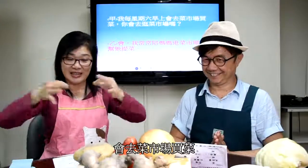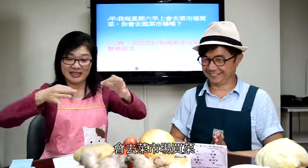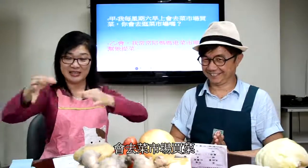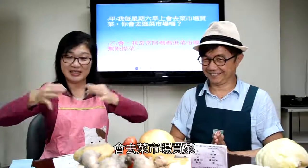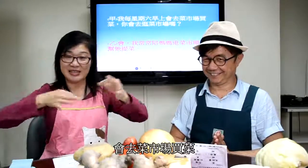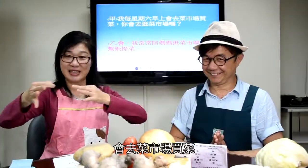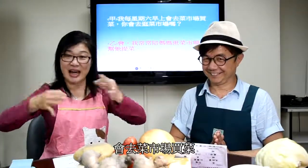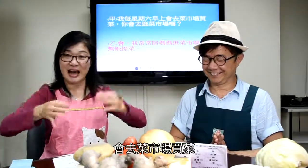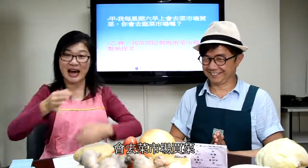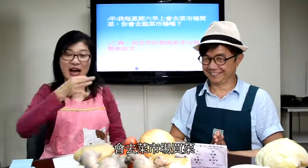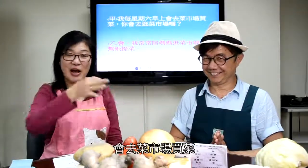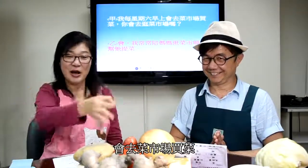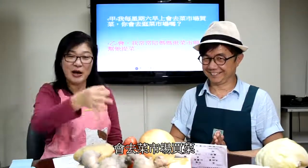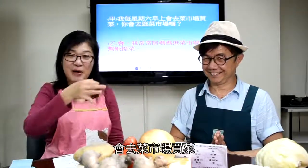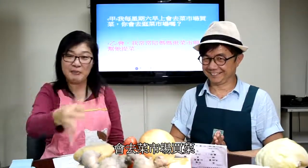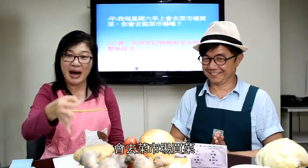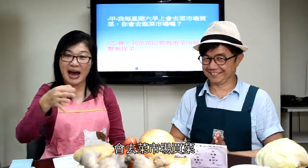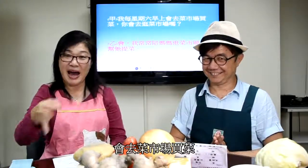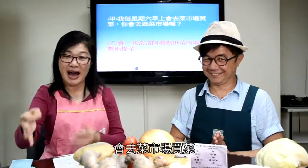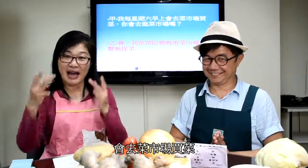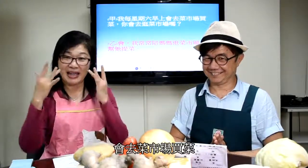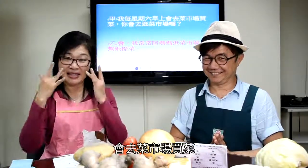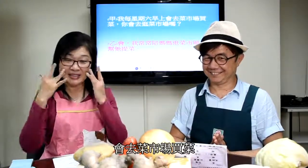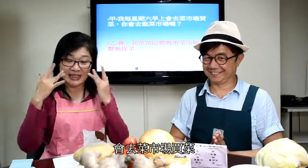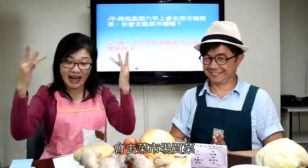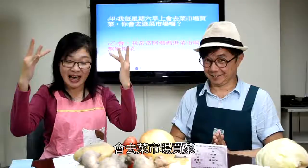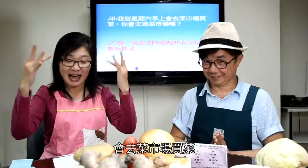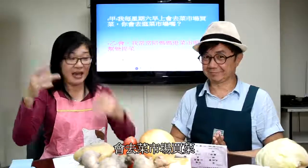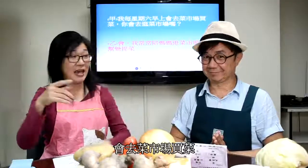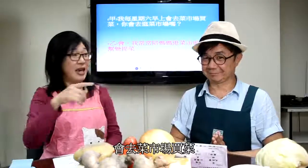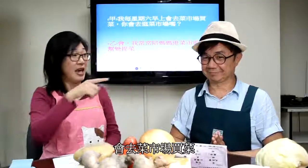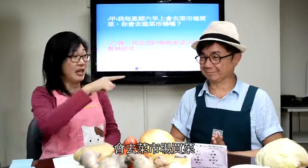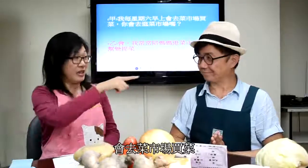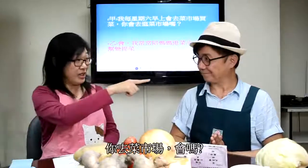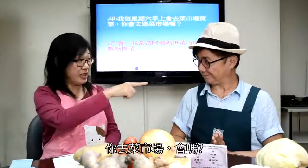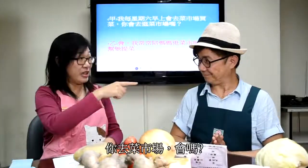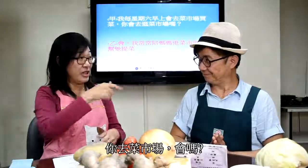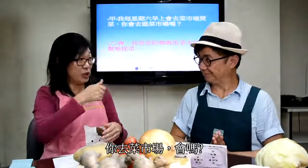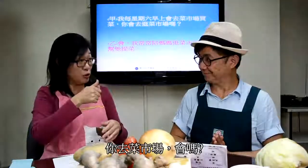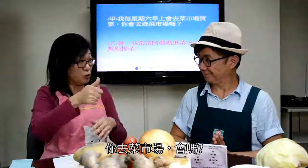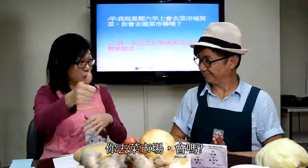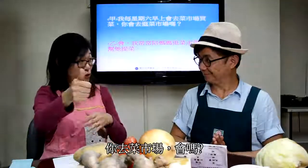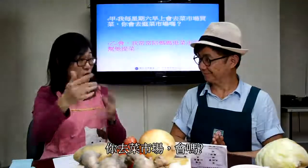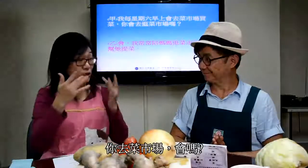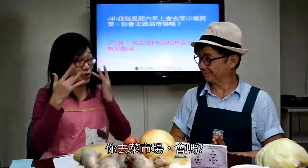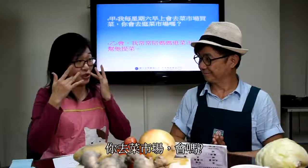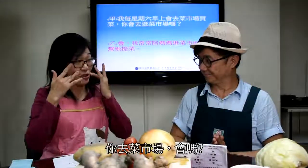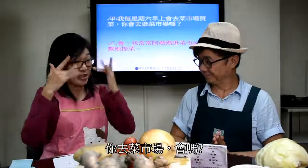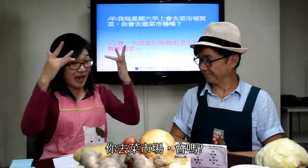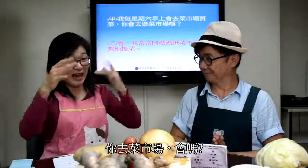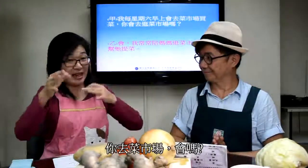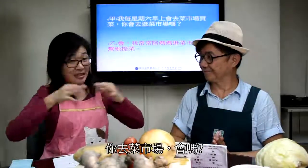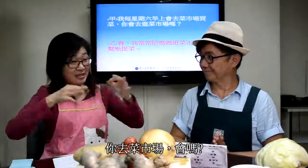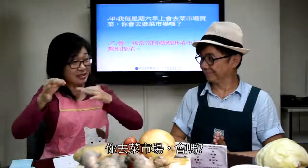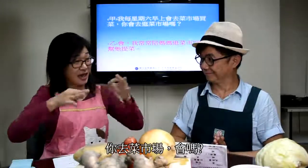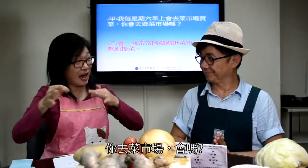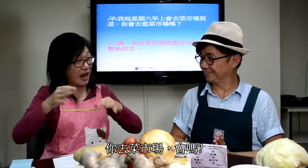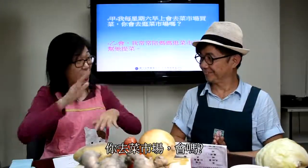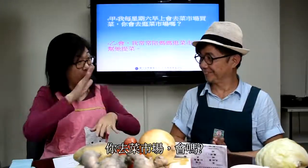市场买菜，你去菜市场